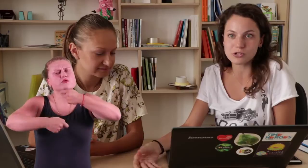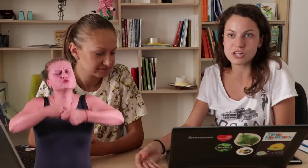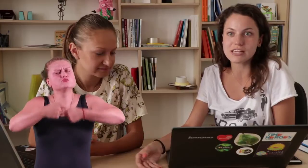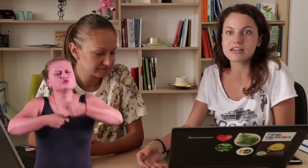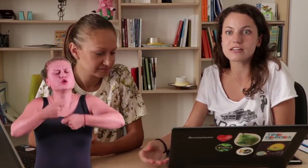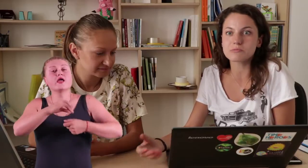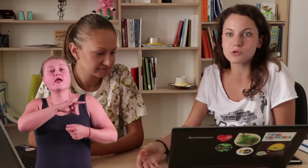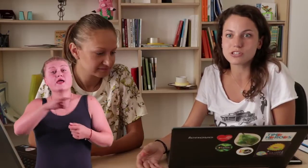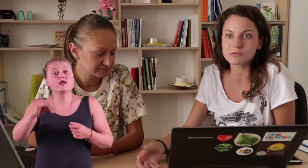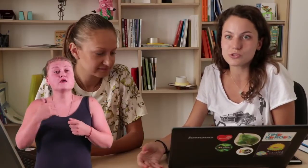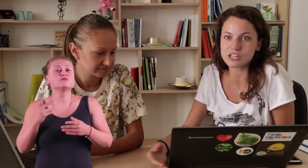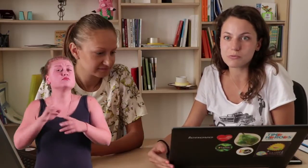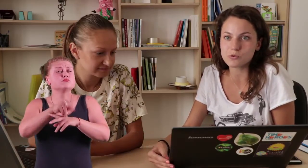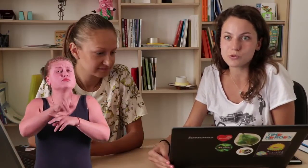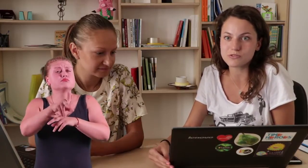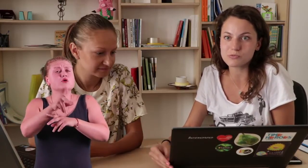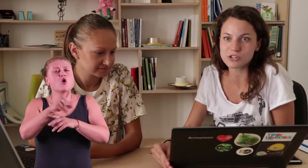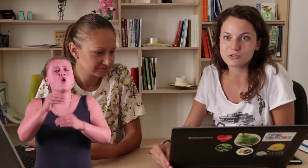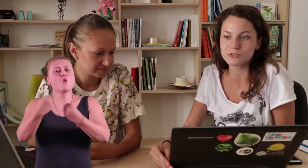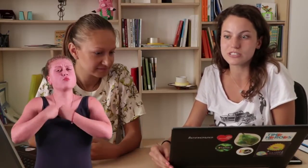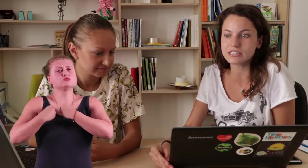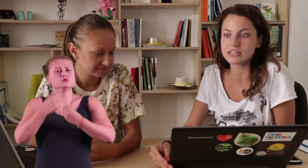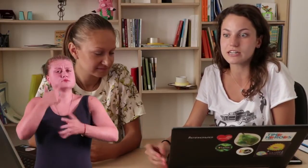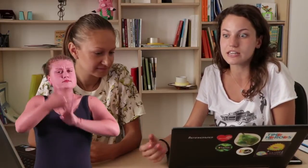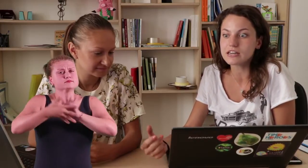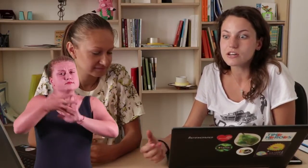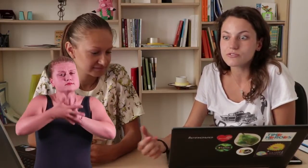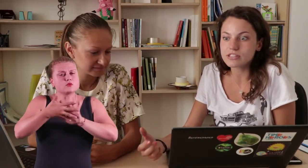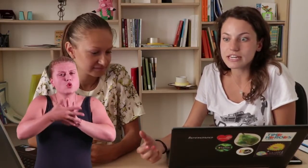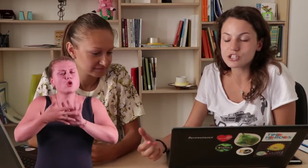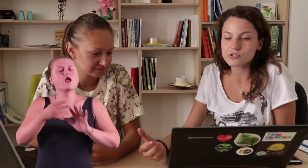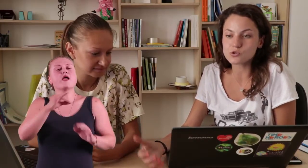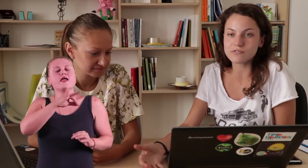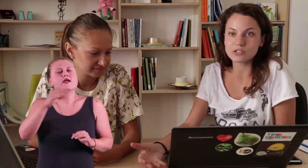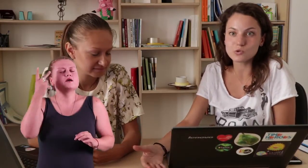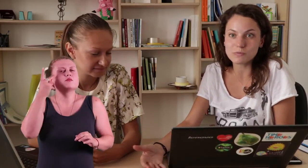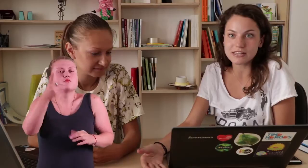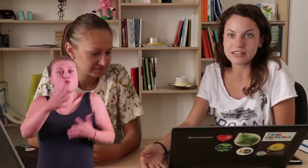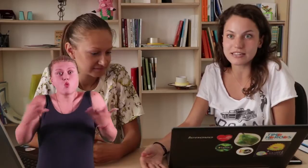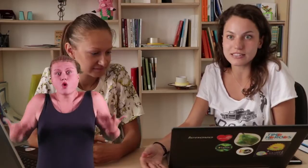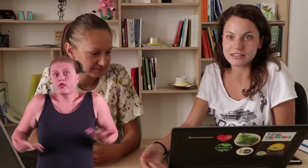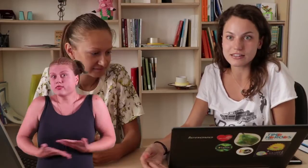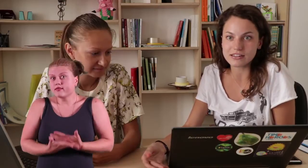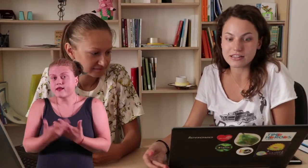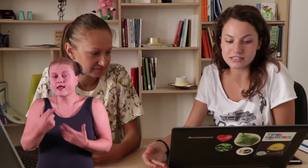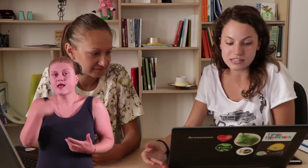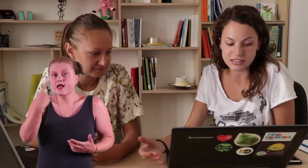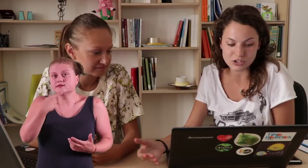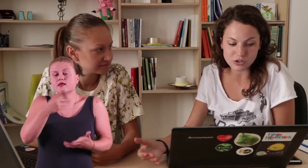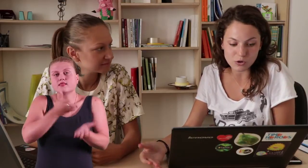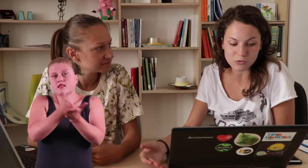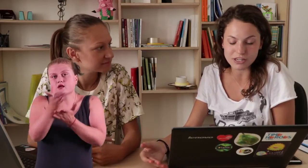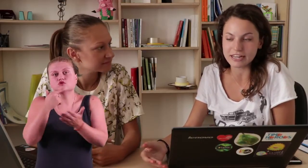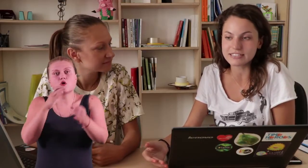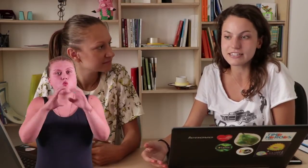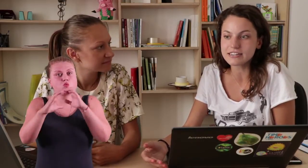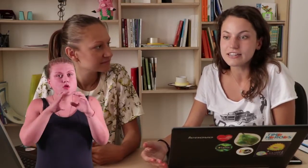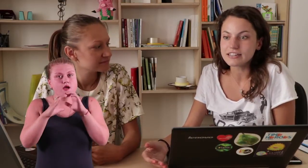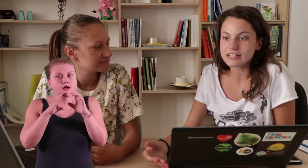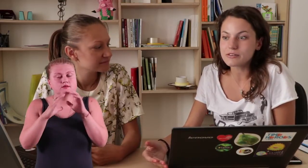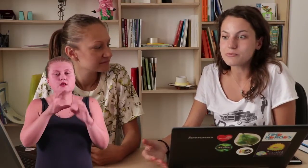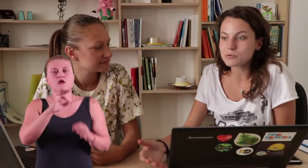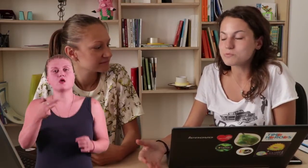повече упражнения започнах да посещавам курсове по жестов език и видях, че всъщност това е супер интересен език и начин на